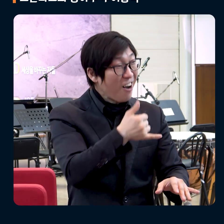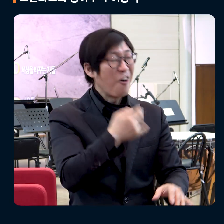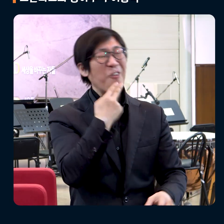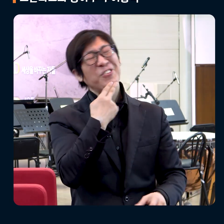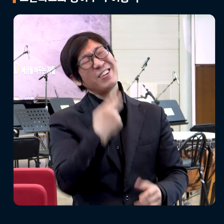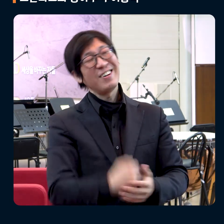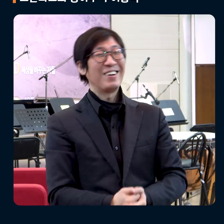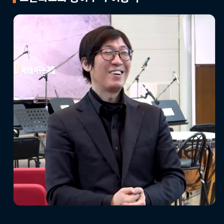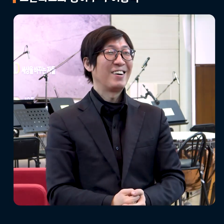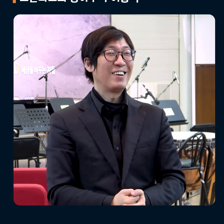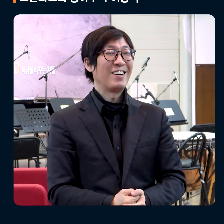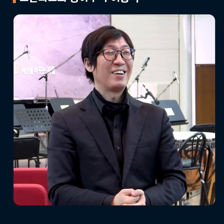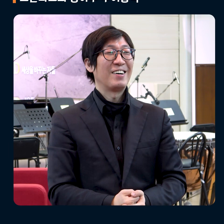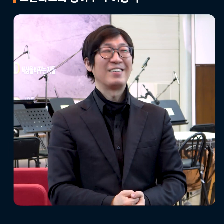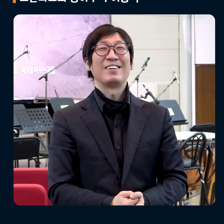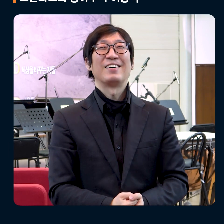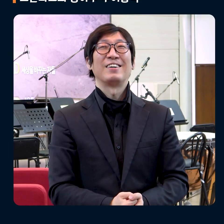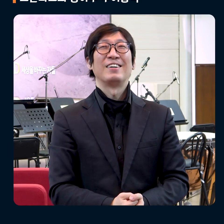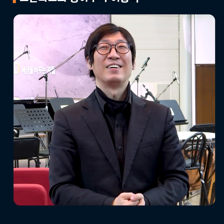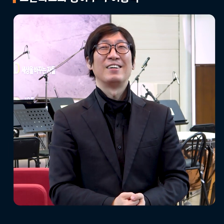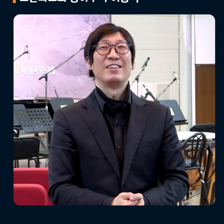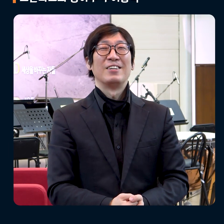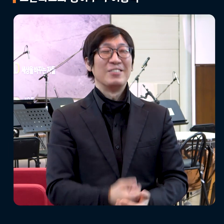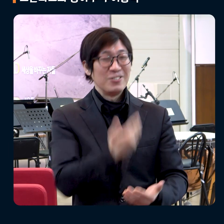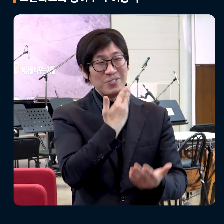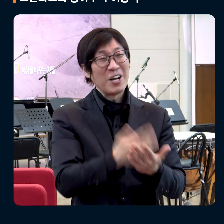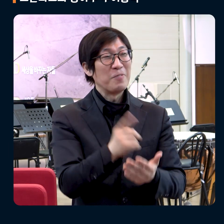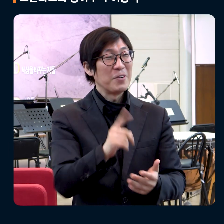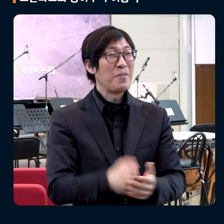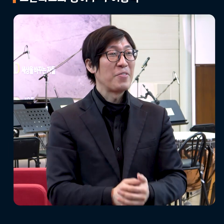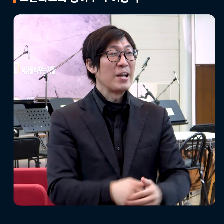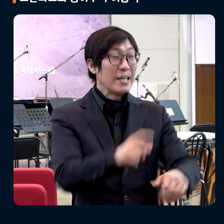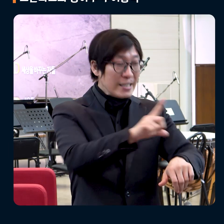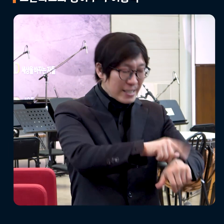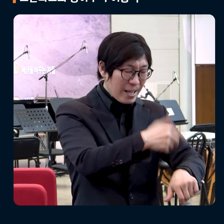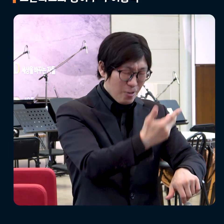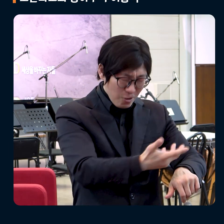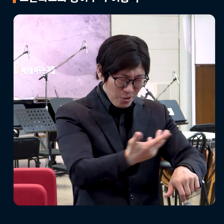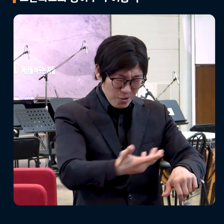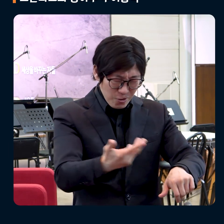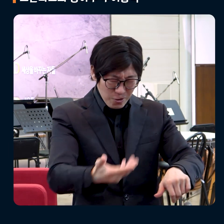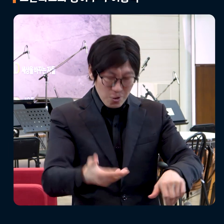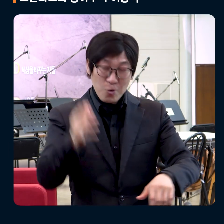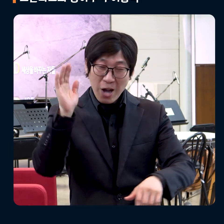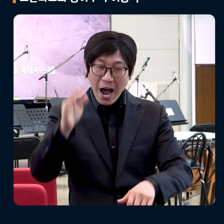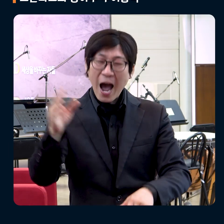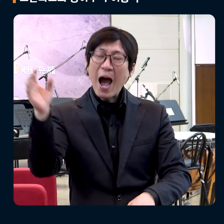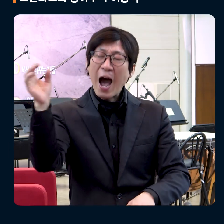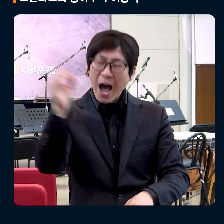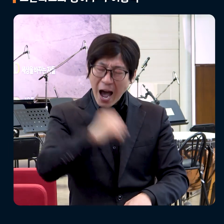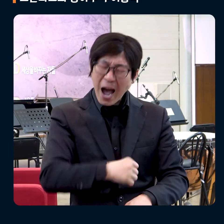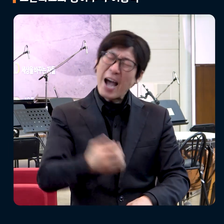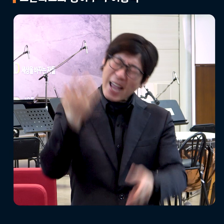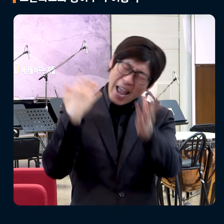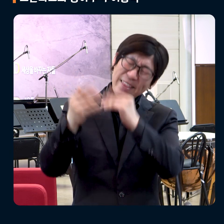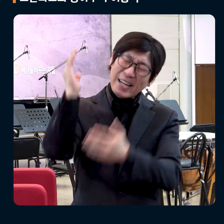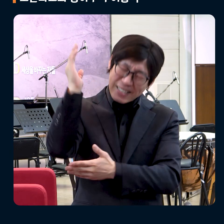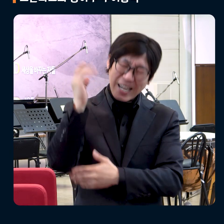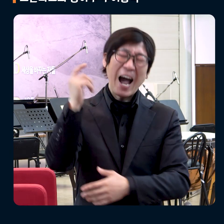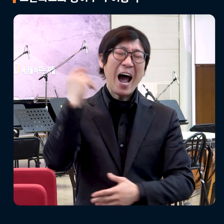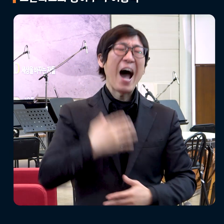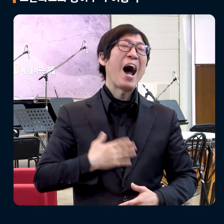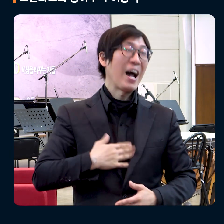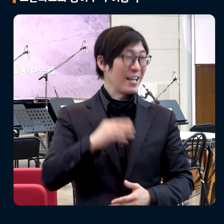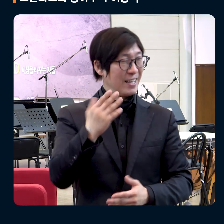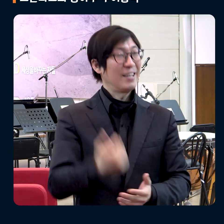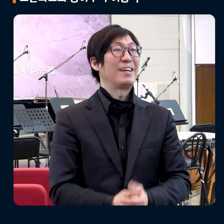그거는 그렇게 되는 게 아닙니다. 정말 여러분 중요한 건요, 나중에 깨닫게 되는 거거든요. 그리고 우리가 순원들을 할